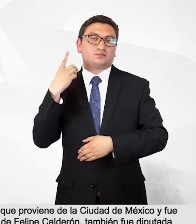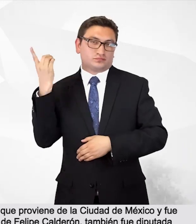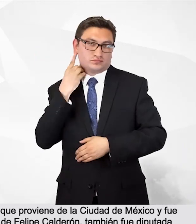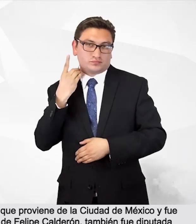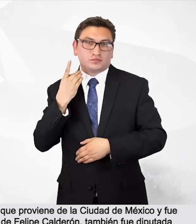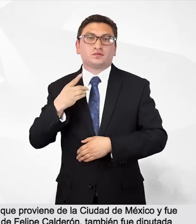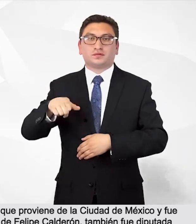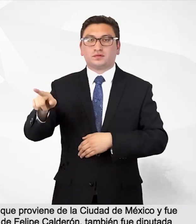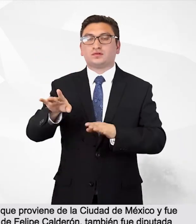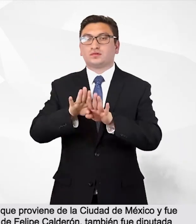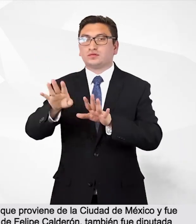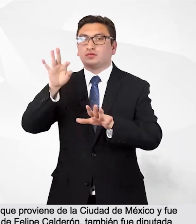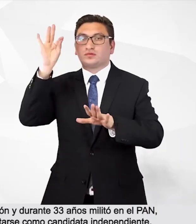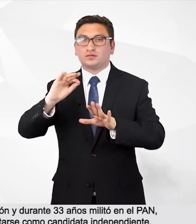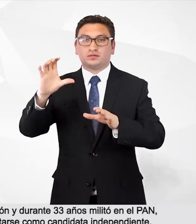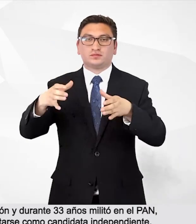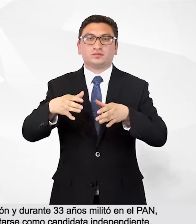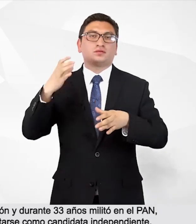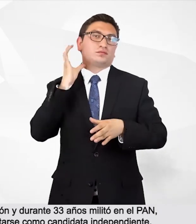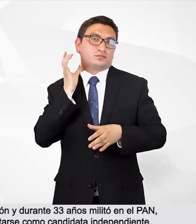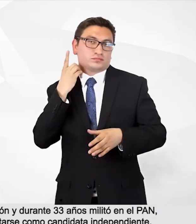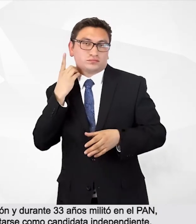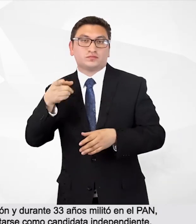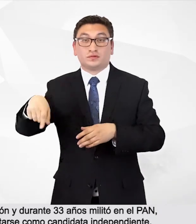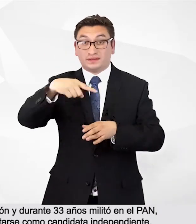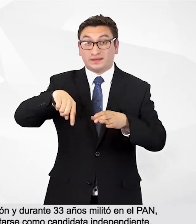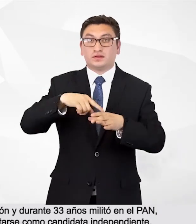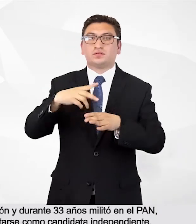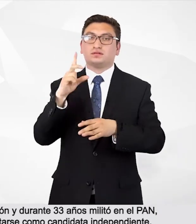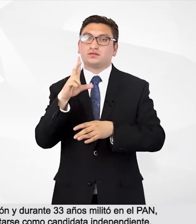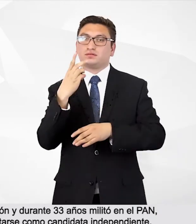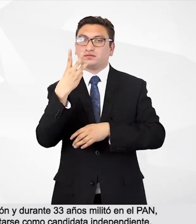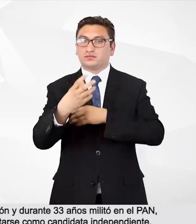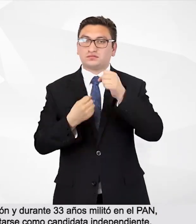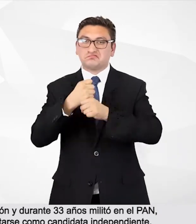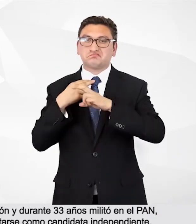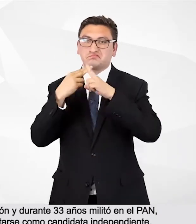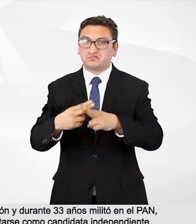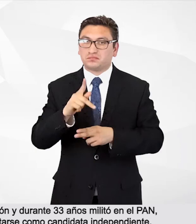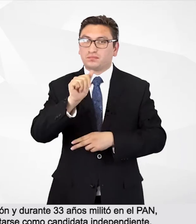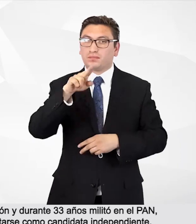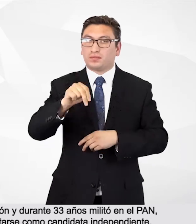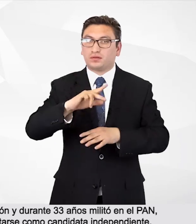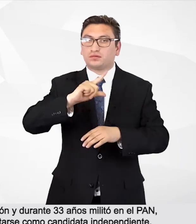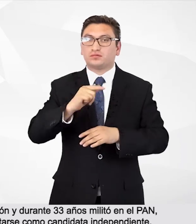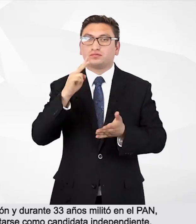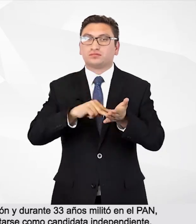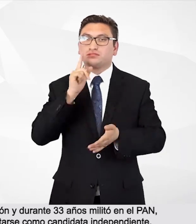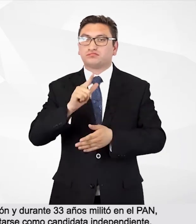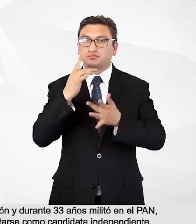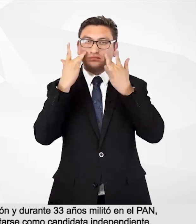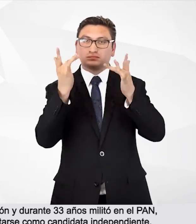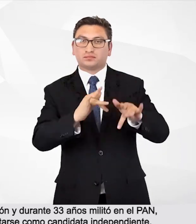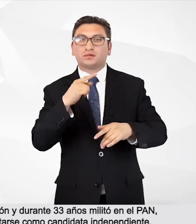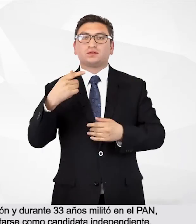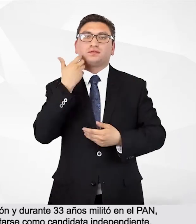Calderón. También fue diputada plurinominal del Congreso de la Unión y durante 33 años militó en el PAN. Renunció a él en el